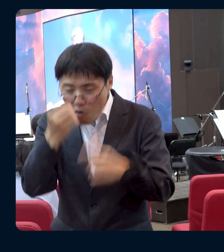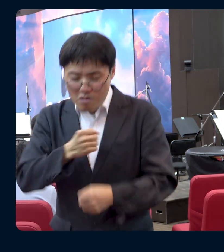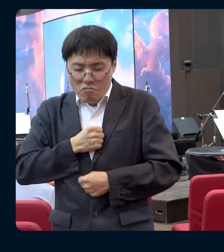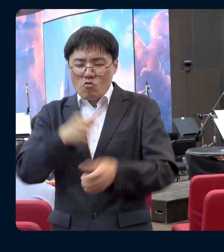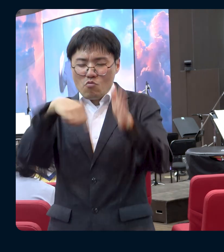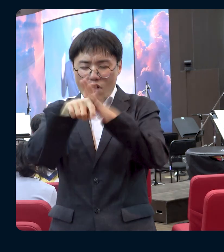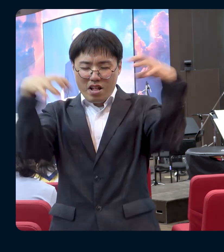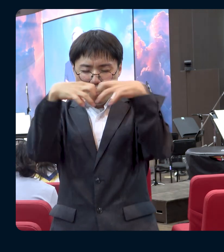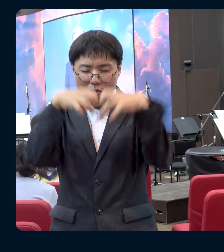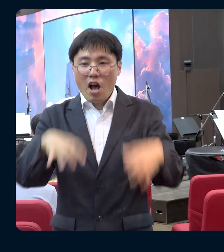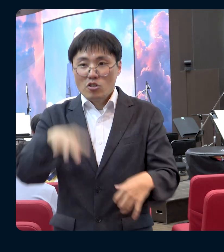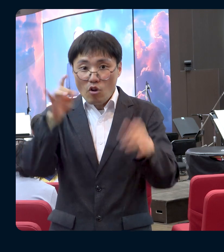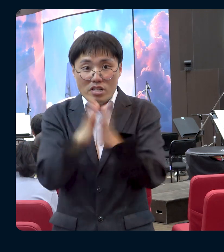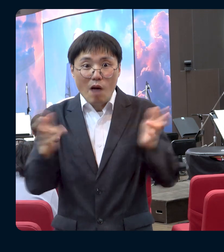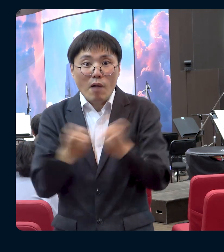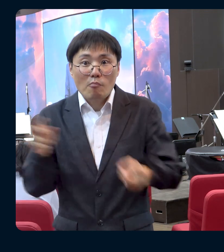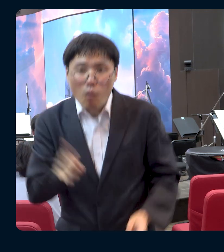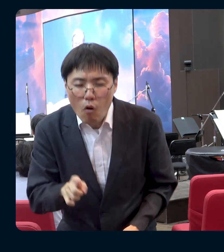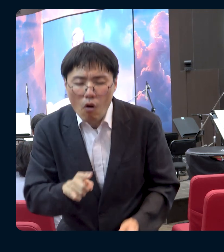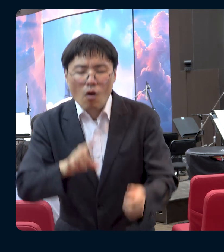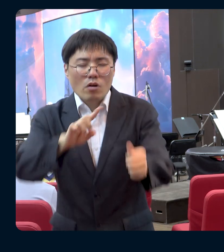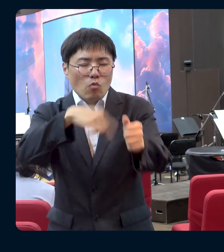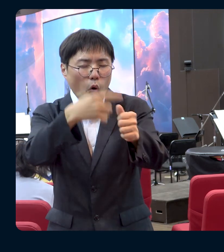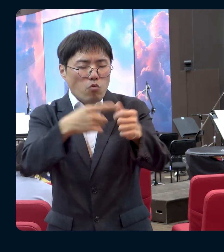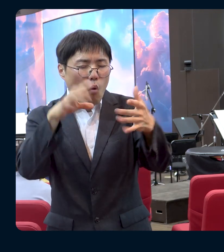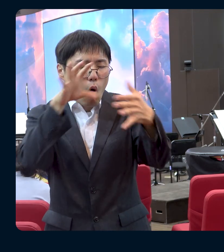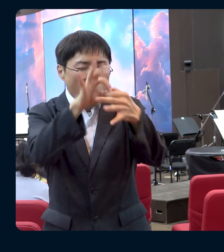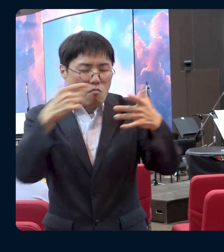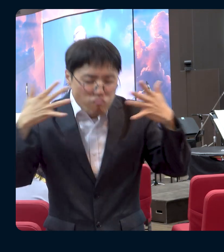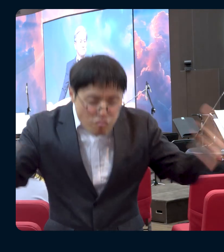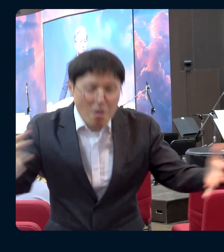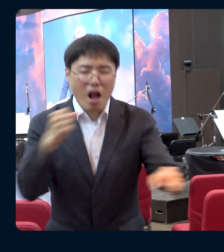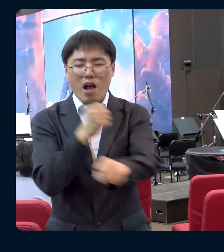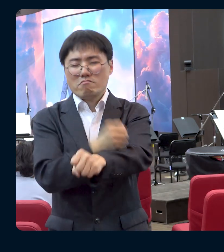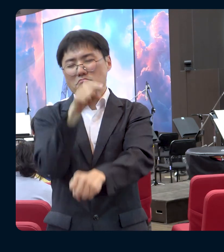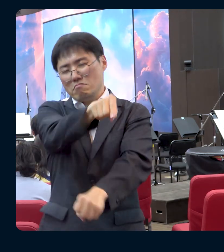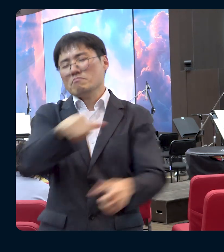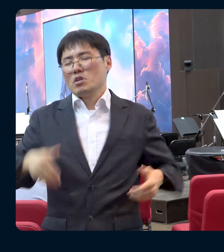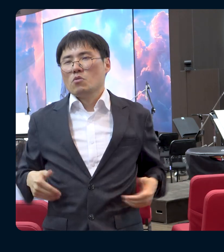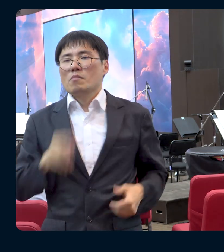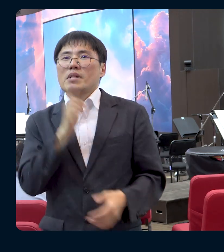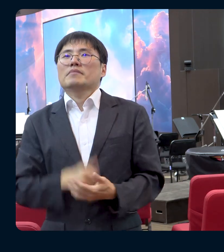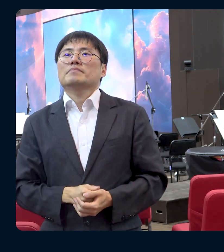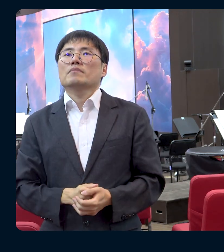예, 거룩을 지키기 위한 싸움의 첫 출발은요, 소속을 분명히 하는 거예요.